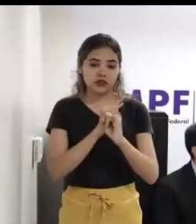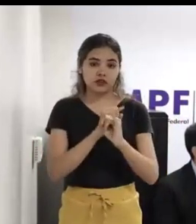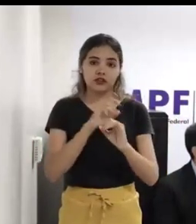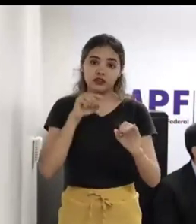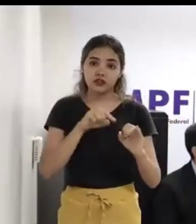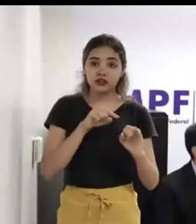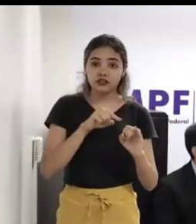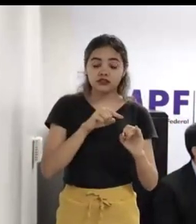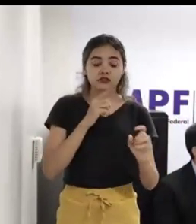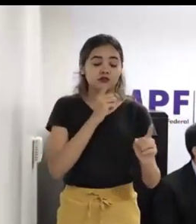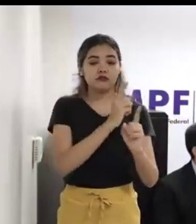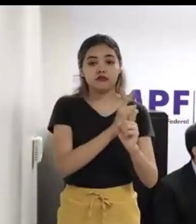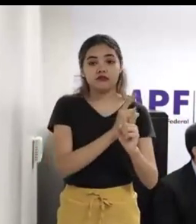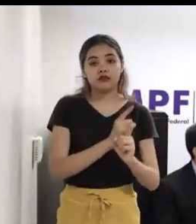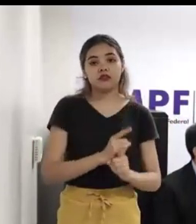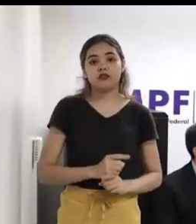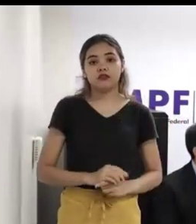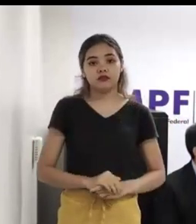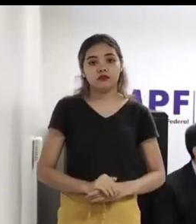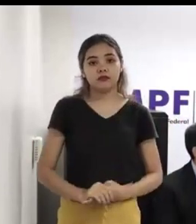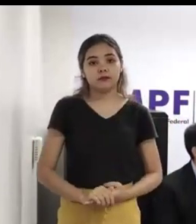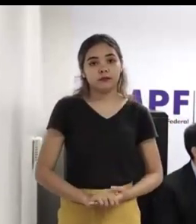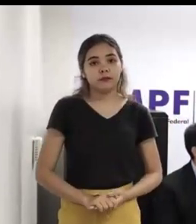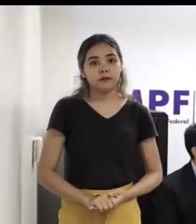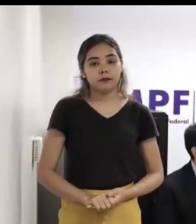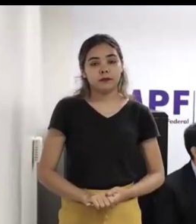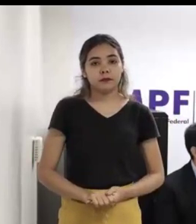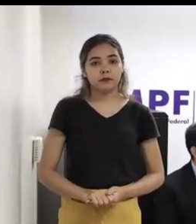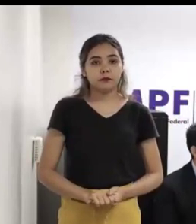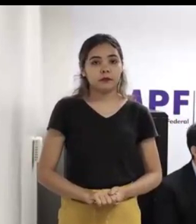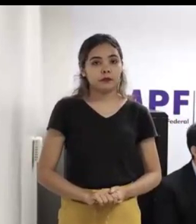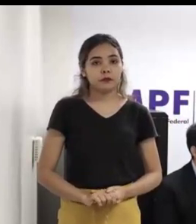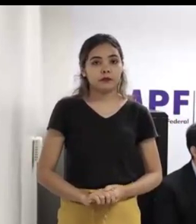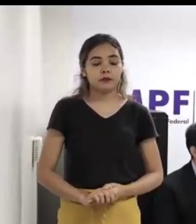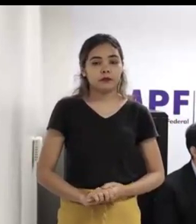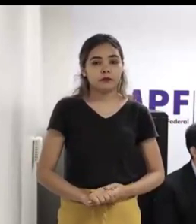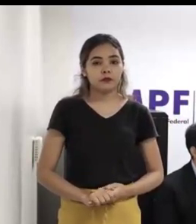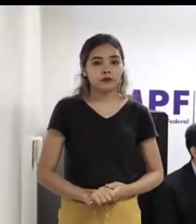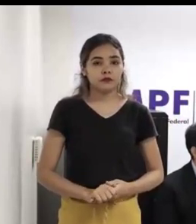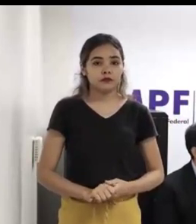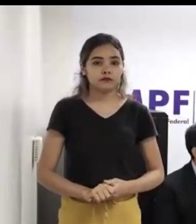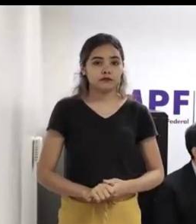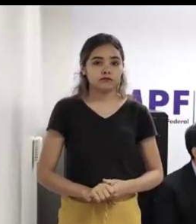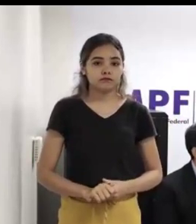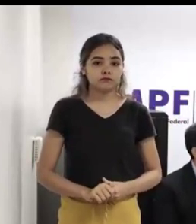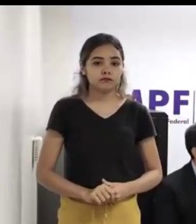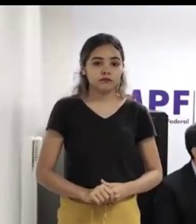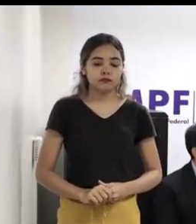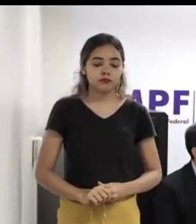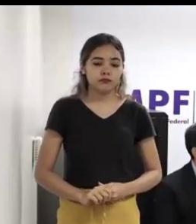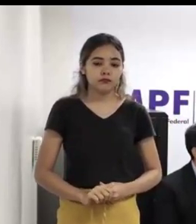Eh aqui me valendo de um conceito que a corte europeia de direitos humanos eh muito aplica na na interpretação da sua